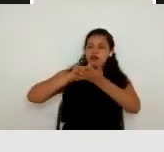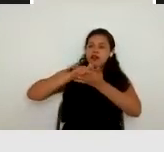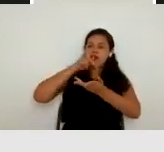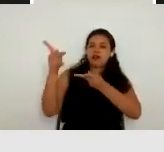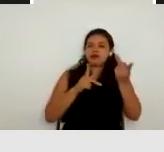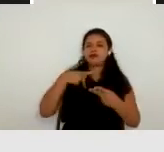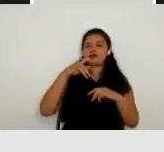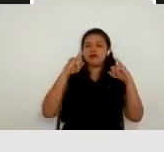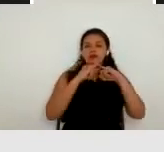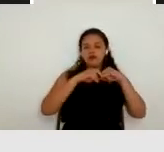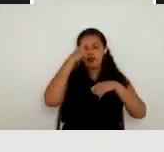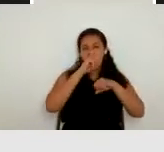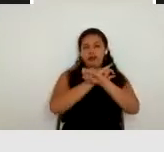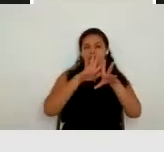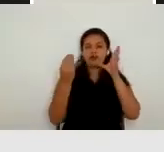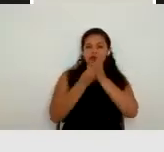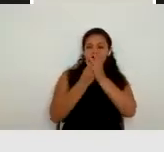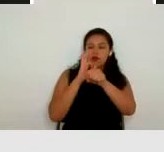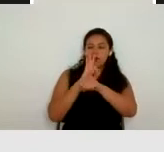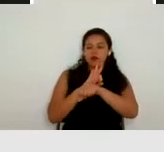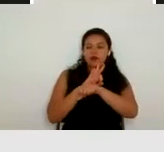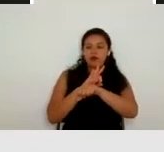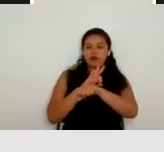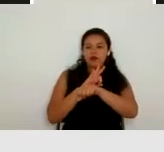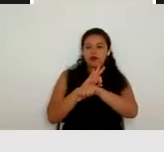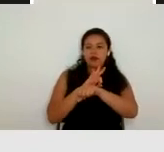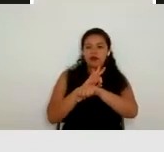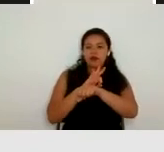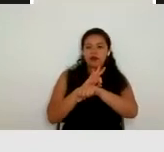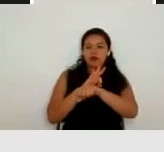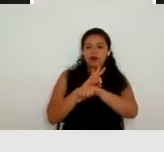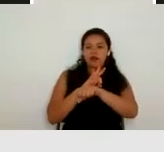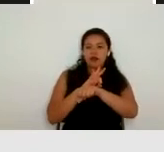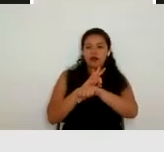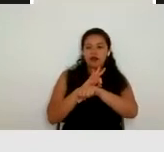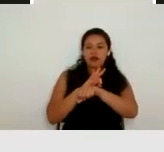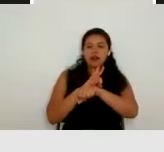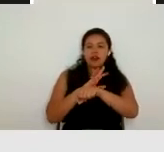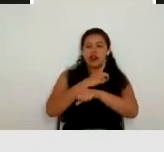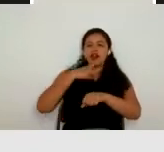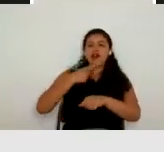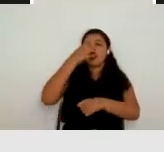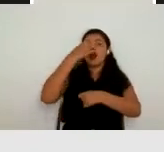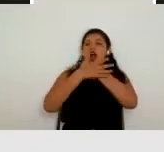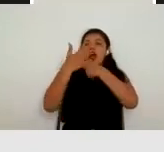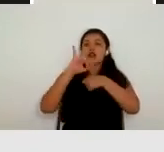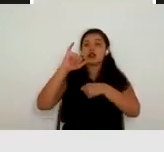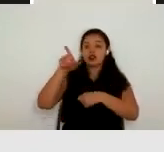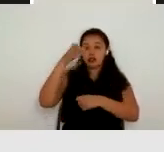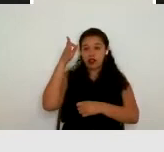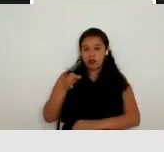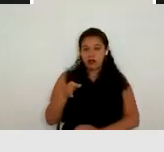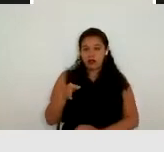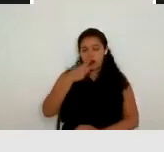por la cuestión de la protección de datos personales se tenía que hacer la hoja del consentimiento informado para que las personas